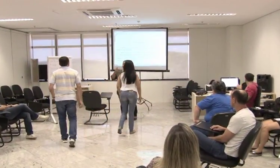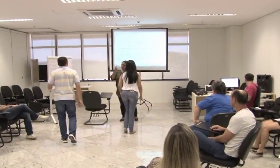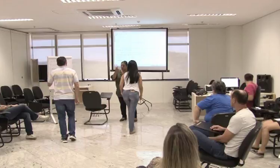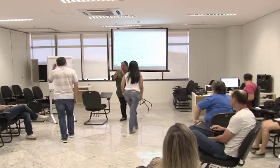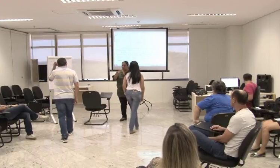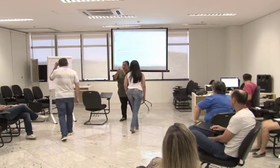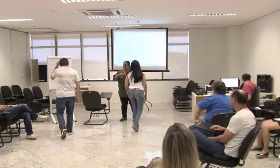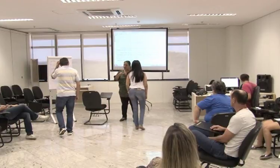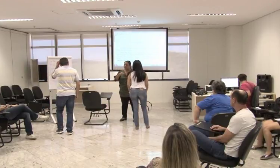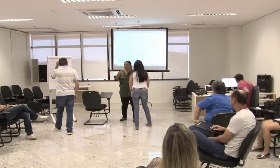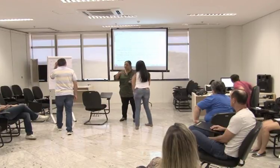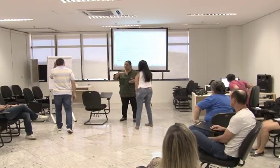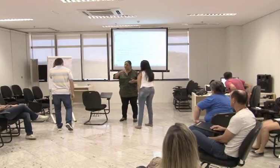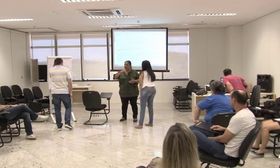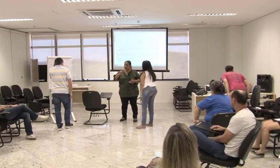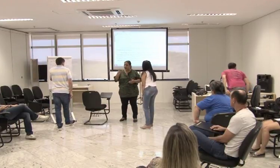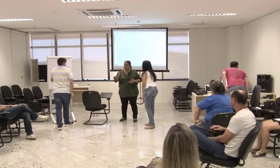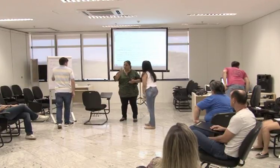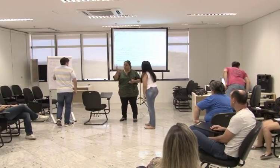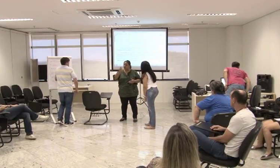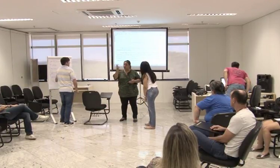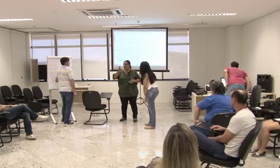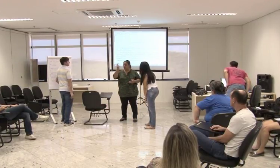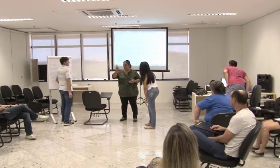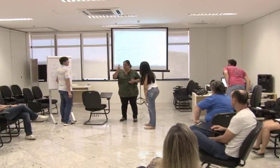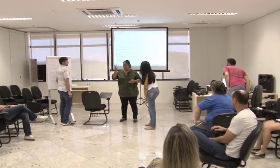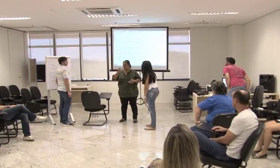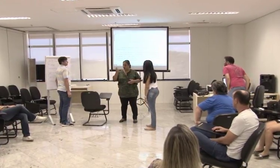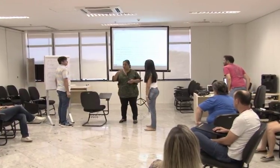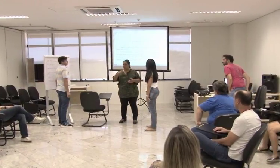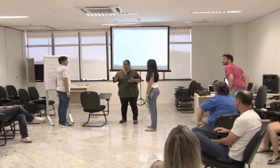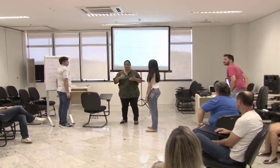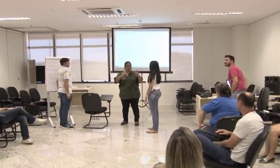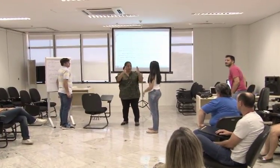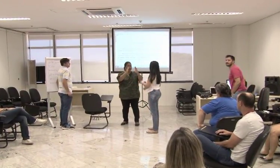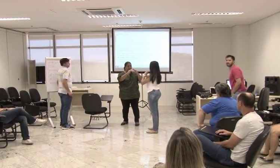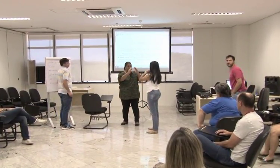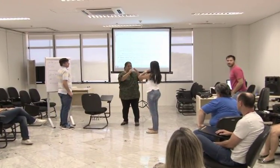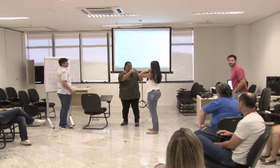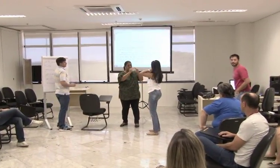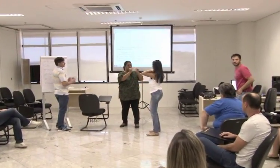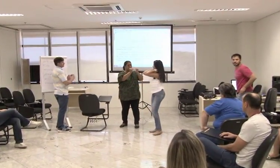só duplica mais quando você for dar volume ou valor. Então, por exemplo, a casa...